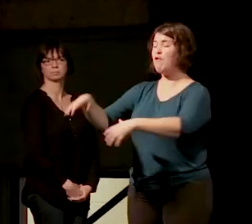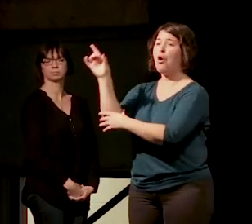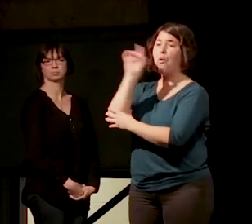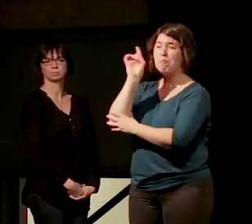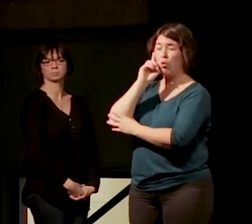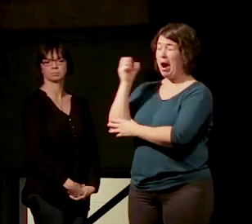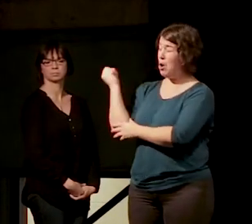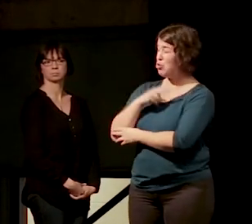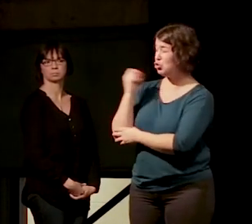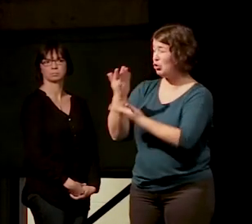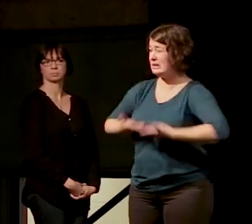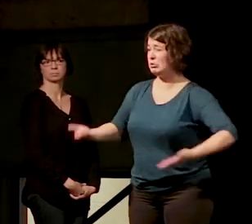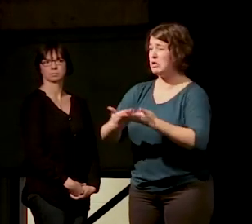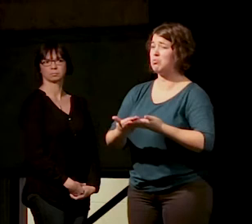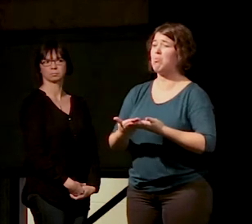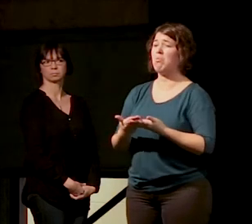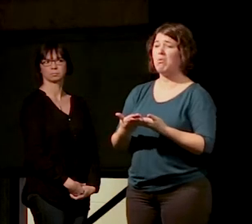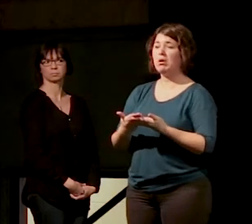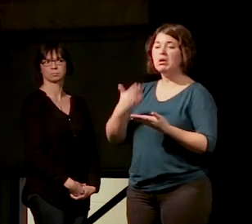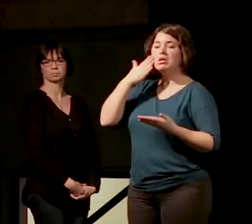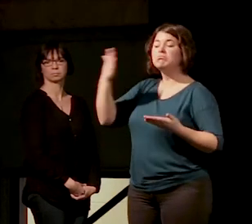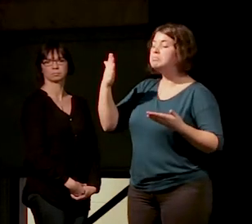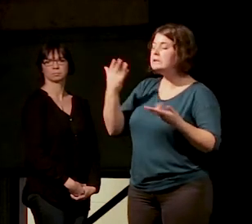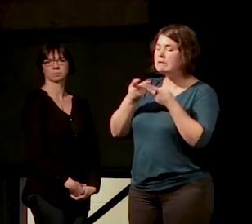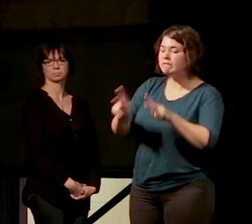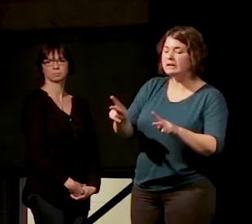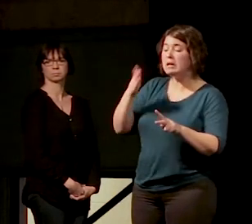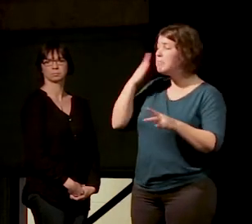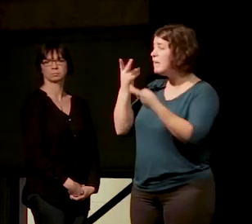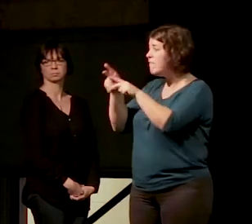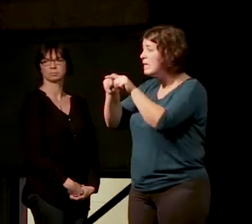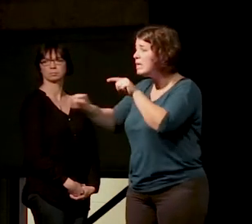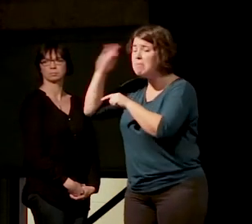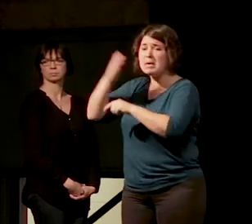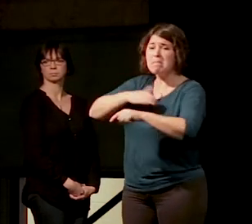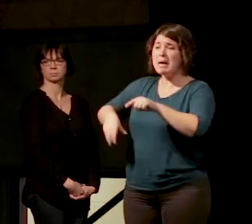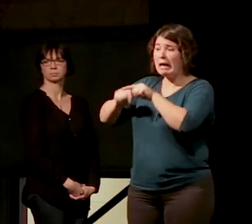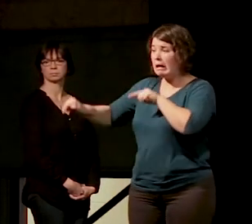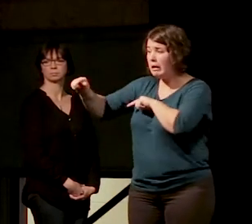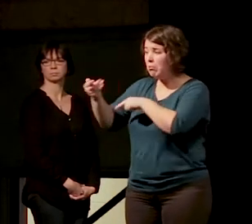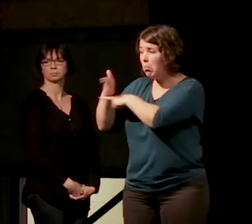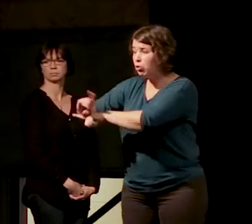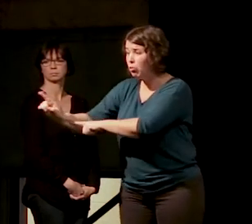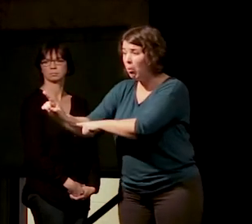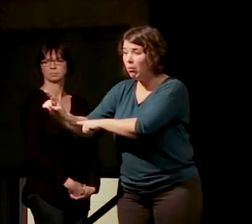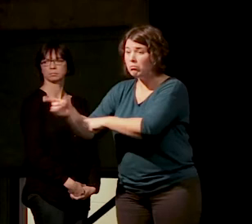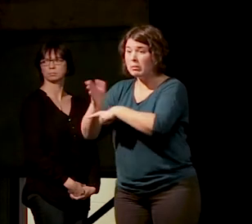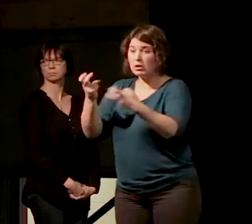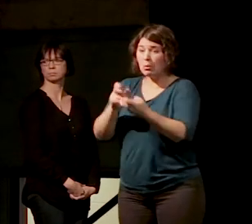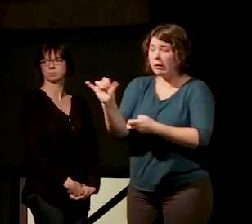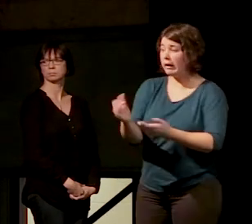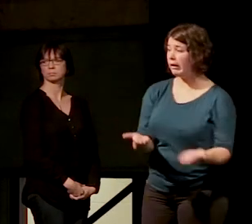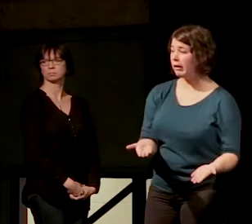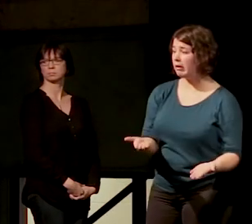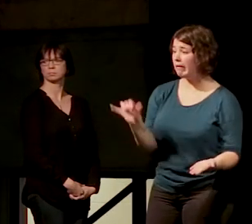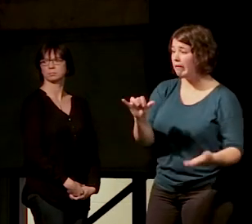qu'il y a urgence, il y a urgence. Et si la ville, si les villes, si les mairies ne le font pas, qui montrera l'exemple?